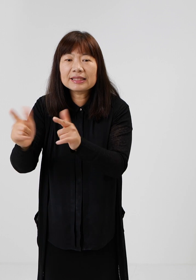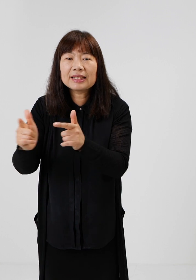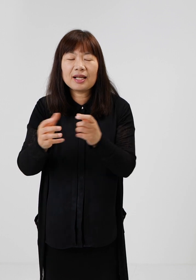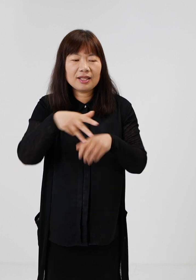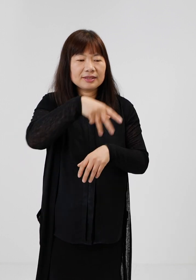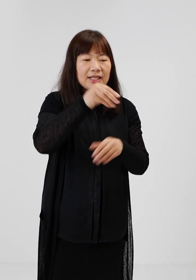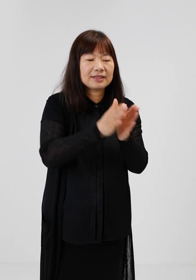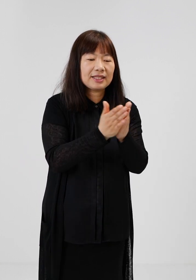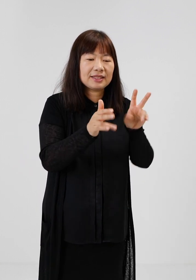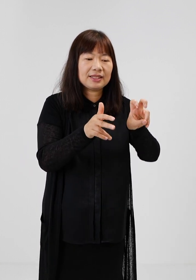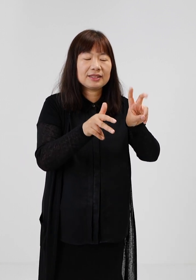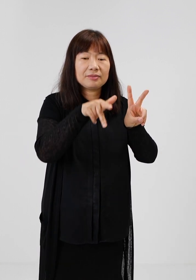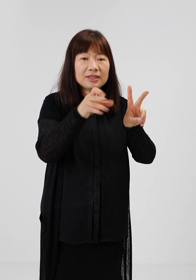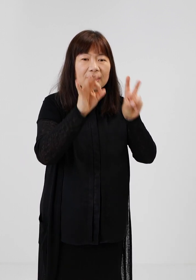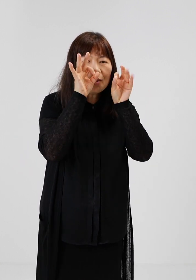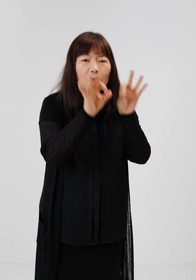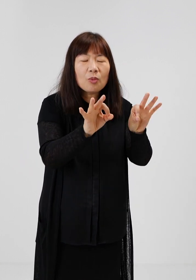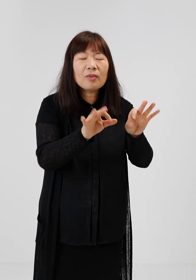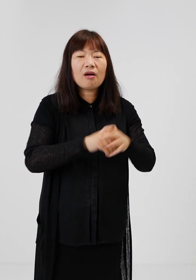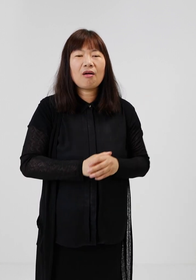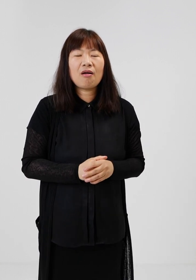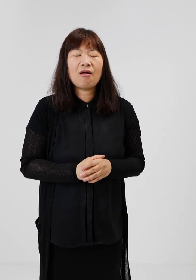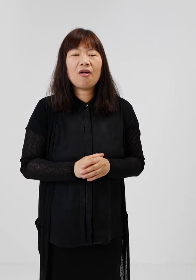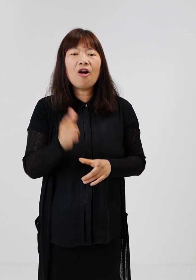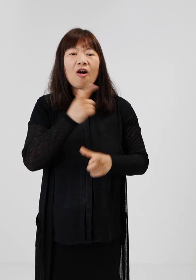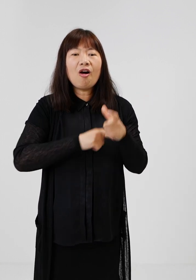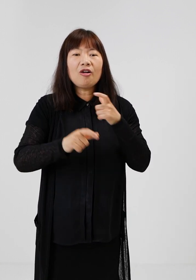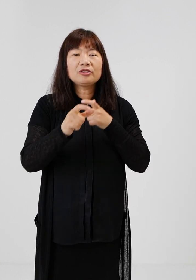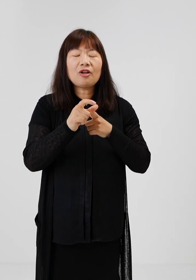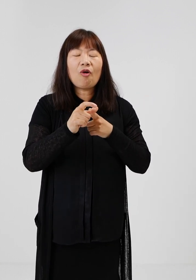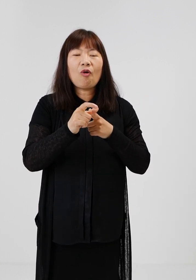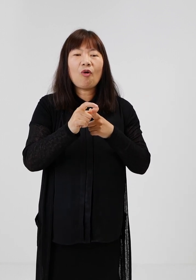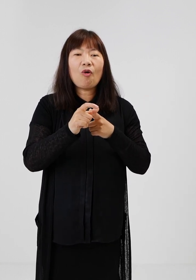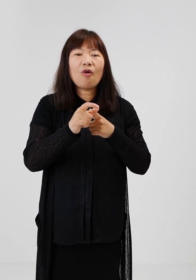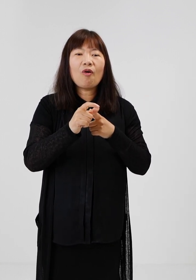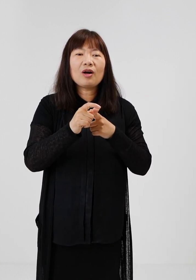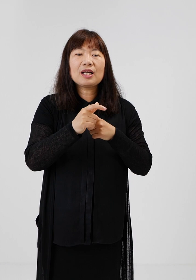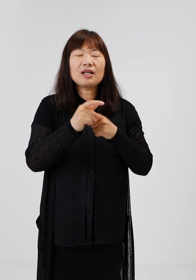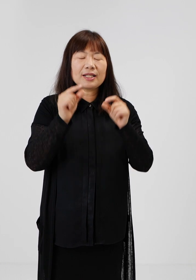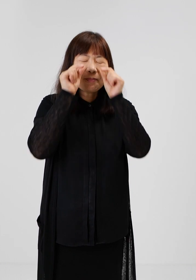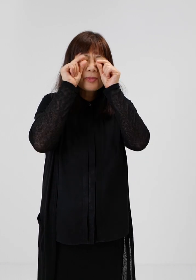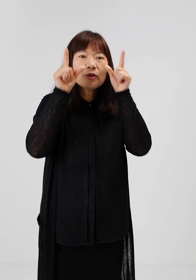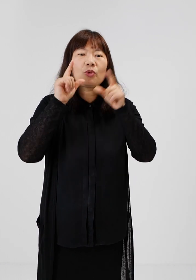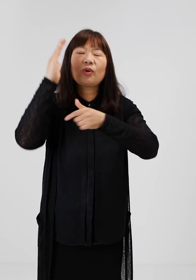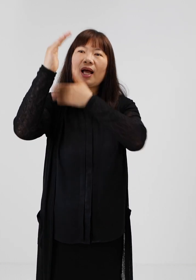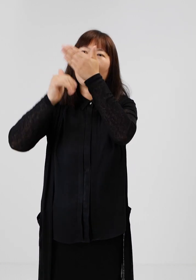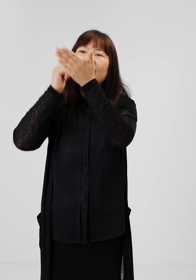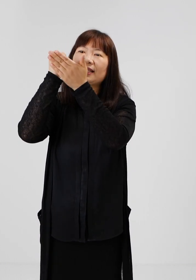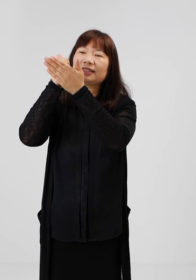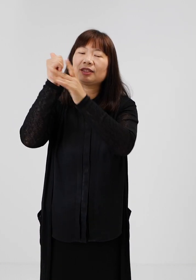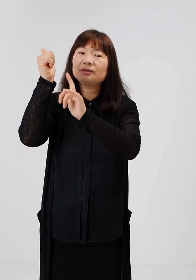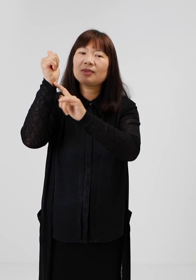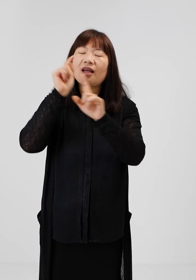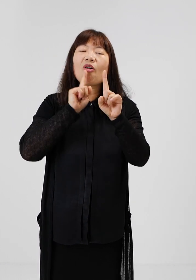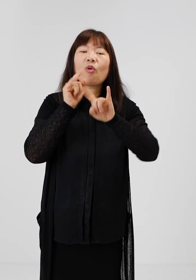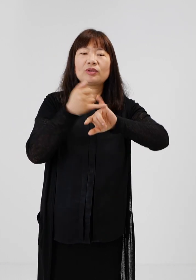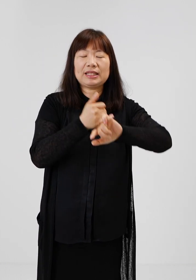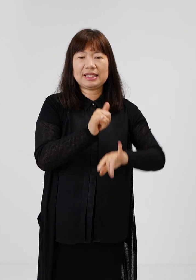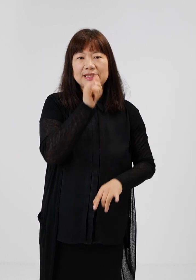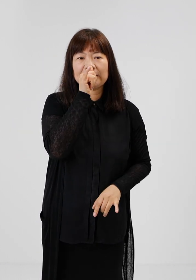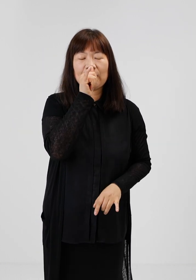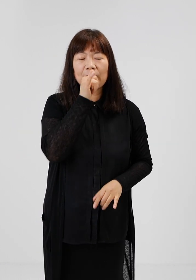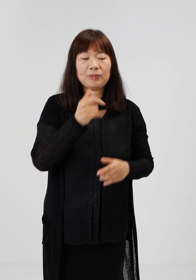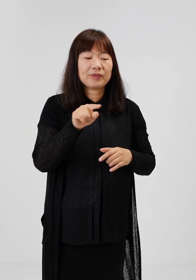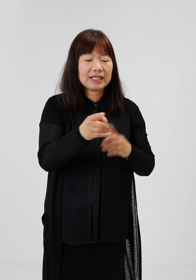22장을 보면 더 전율스러운 하나님의 언약이 있었어요. 볼까요? 그 일